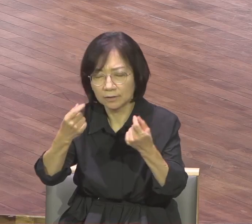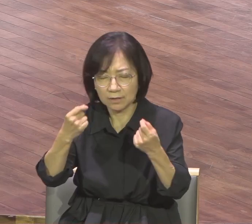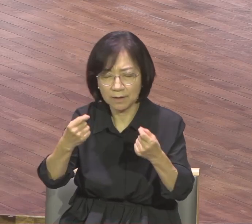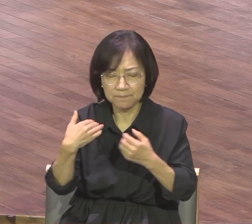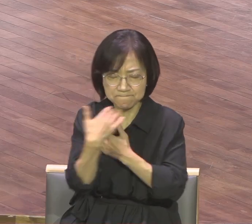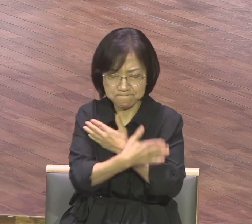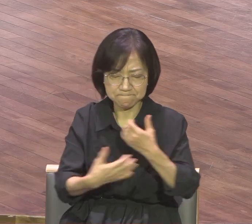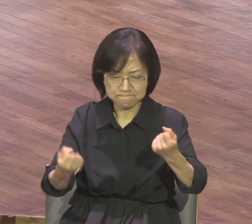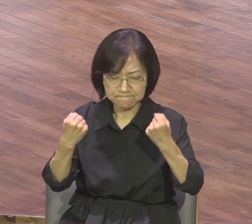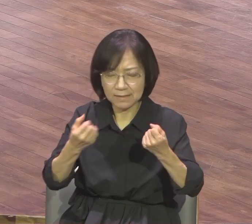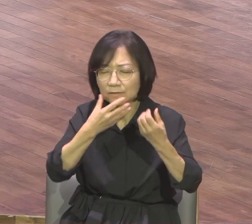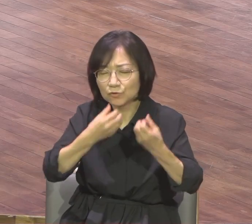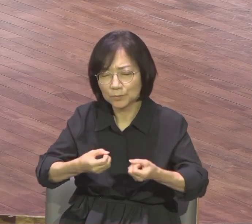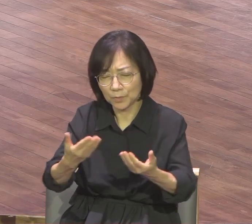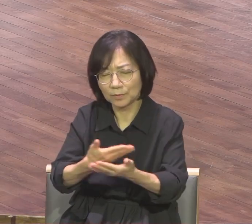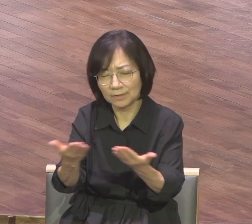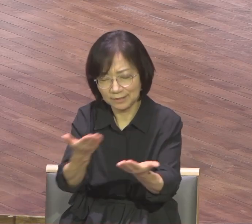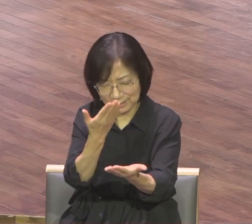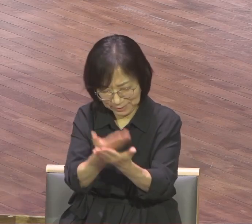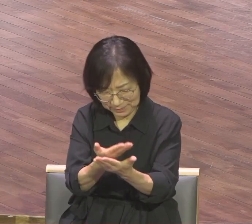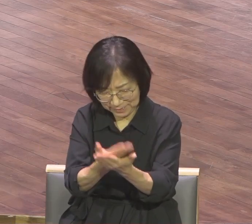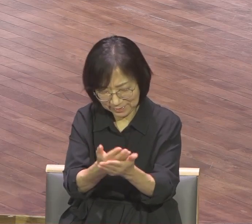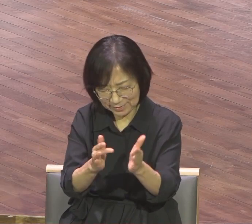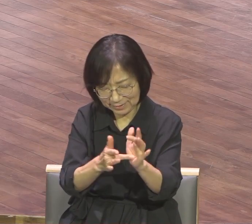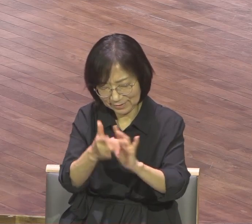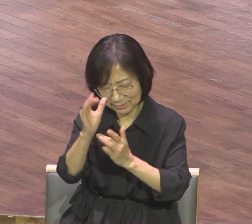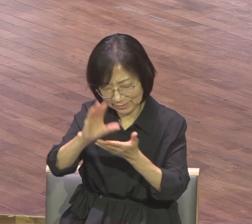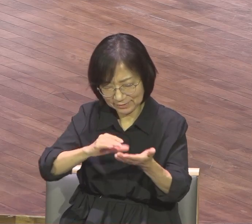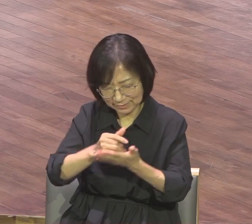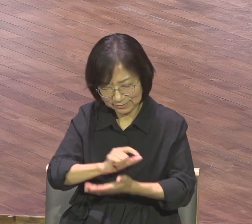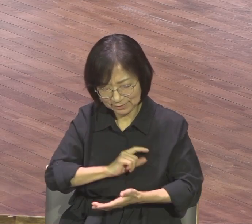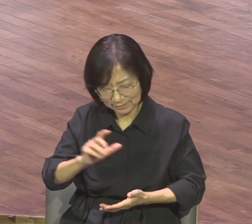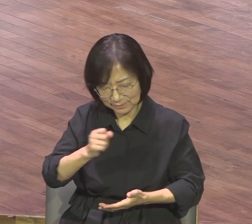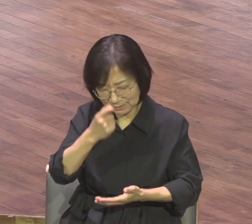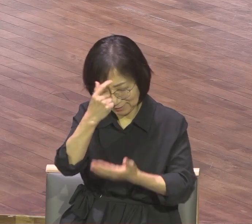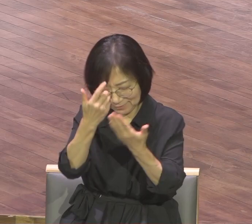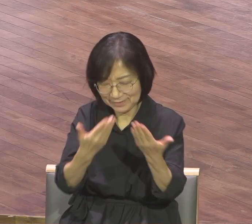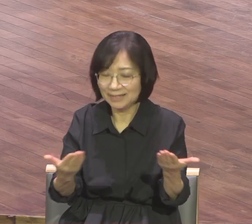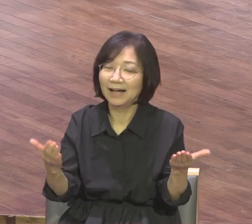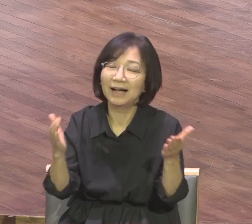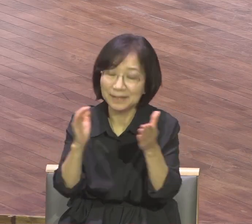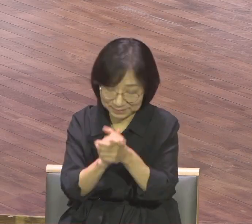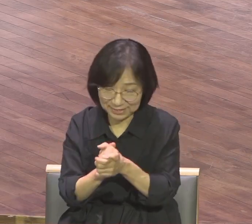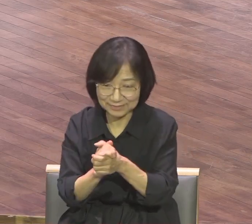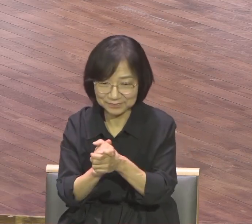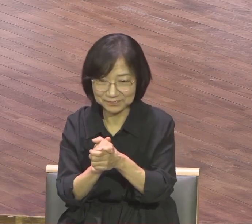축복을 허락하여 주옵소서. 예수 이름 받들어 기도합니다. 아멘.